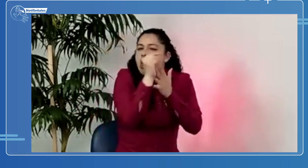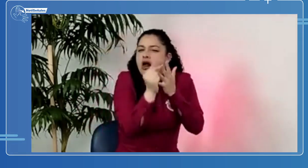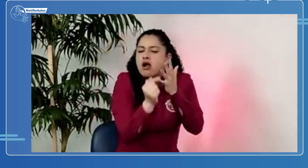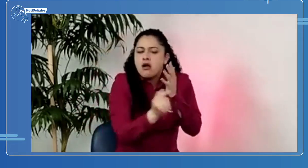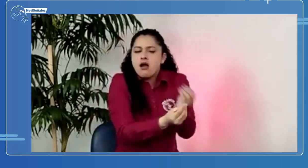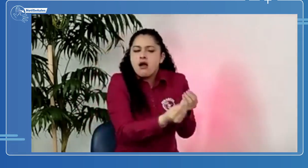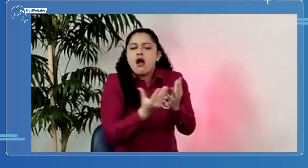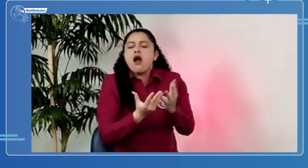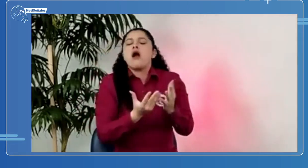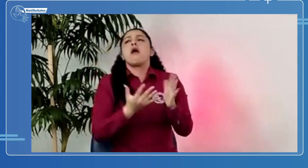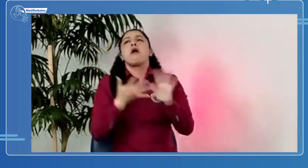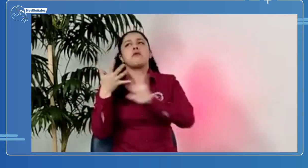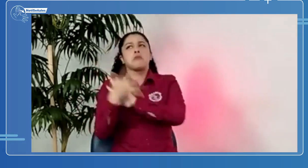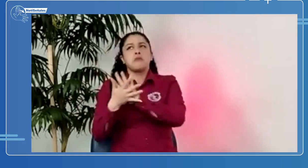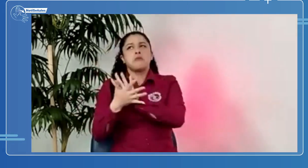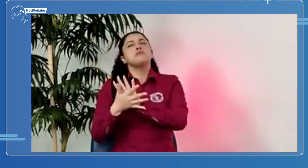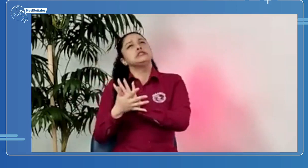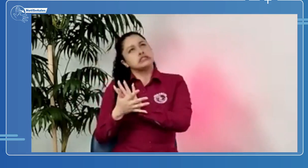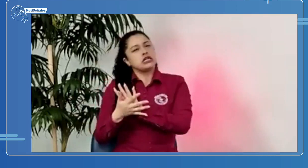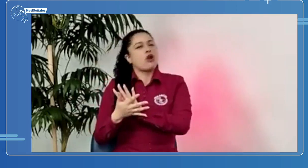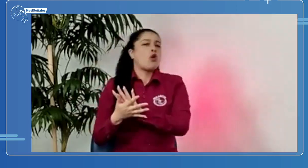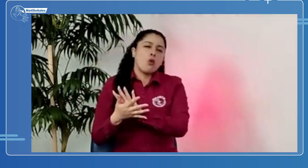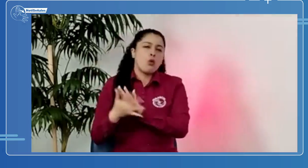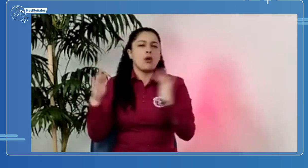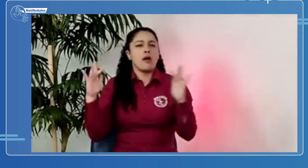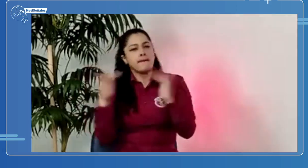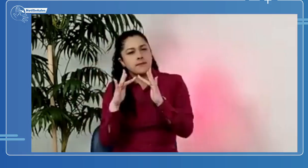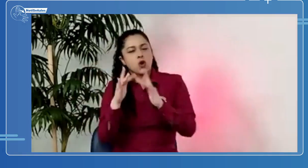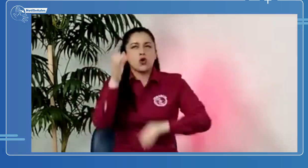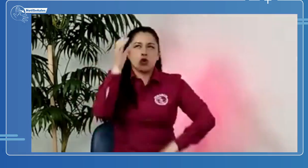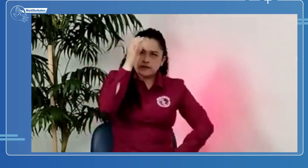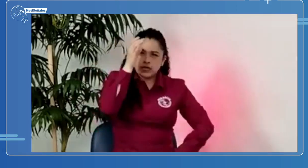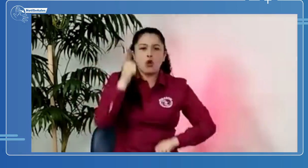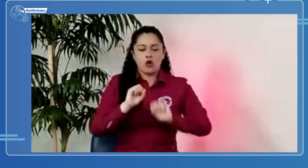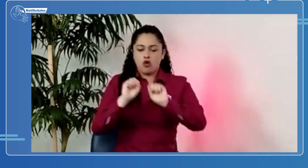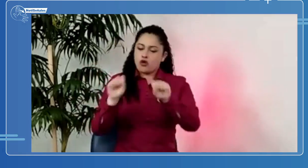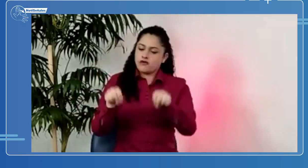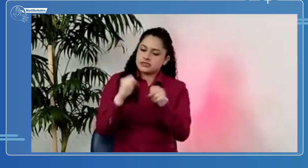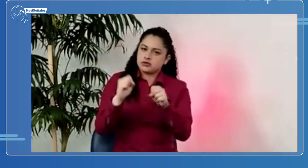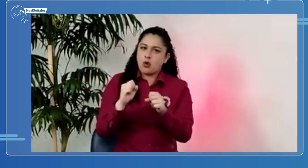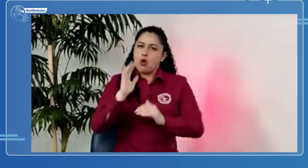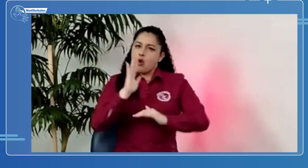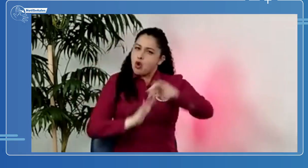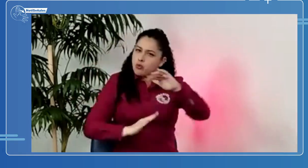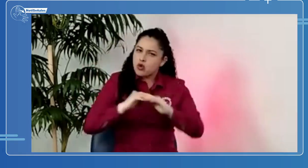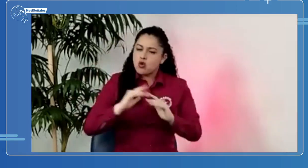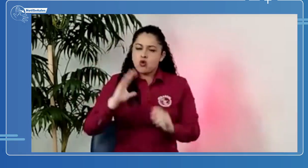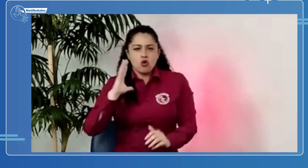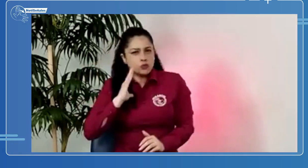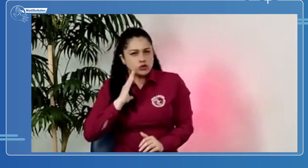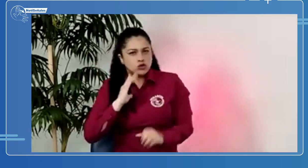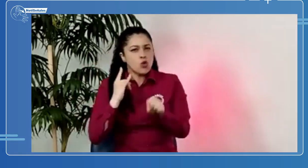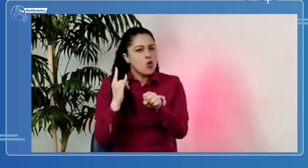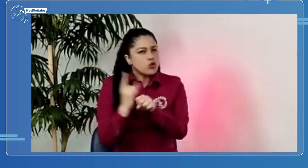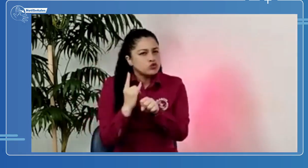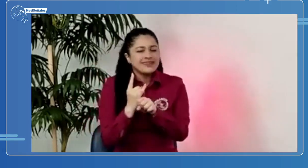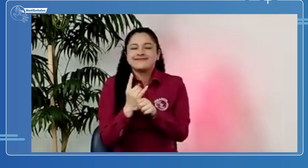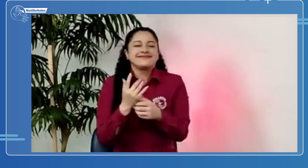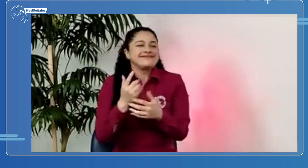cuál es el concepto. Se les dio este proceso a las asociaciones y se pensó en si es adecuado la configuración,